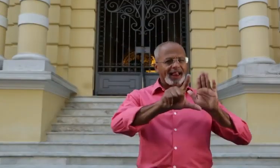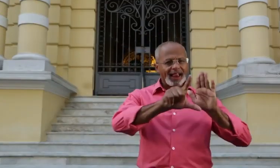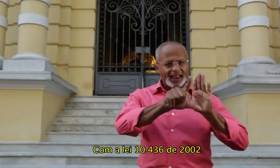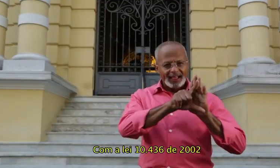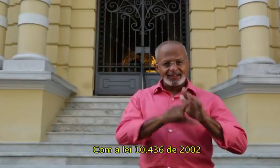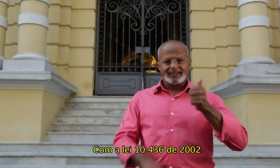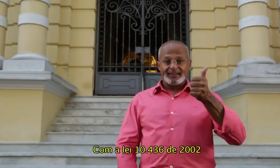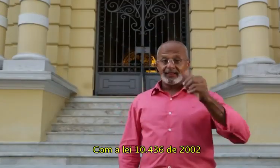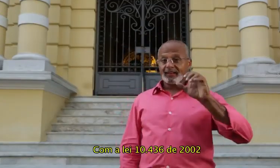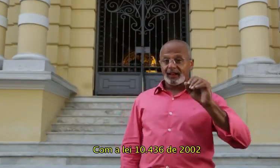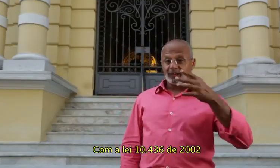Com a Lei